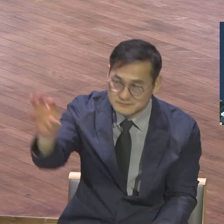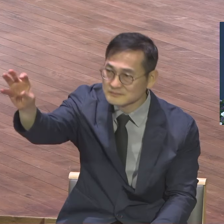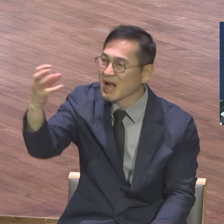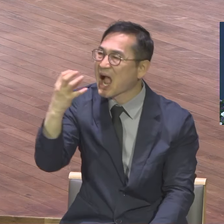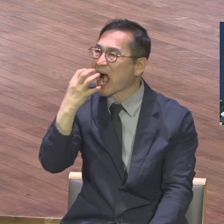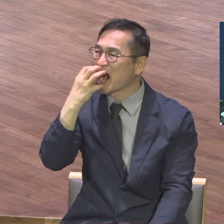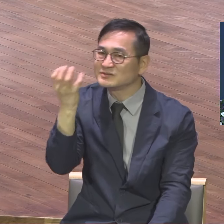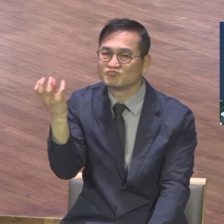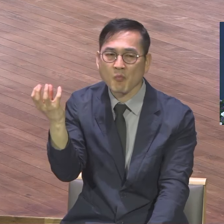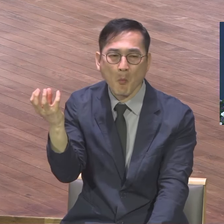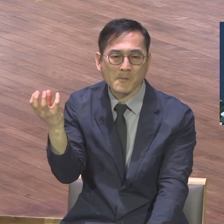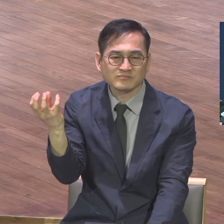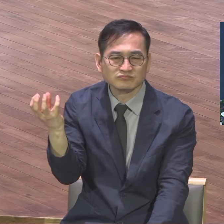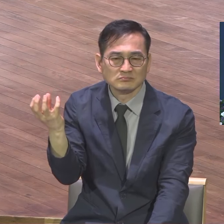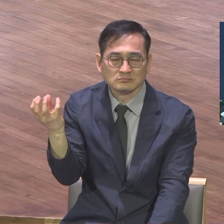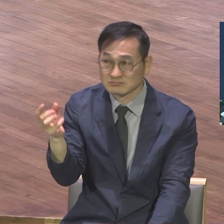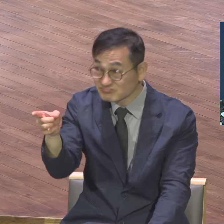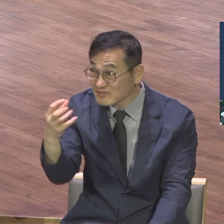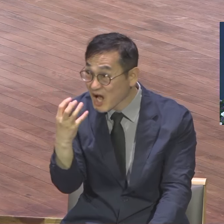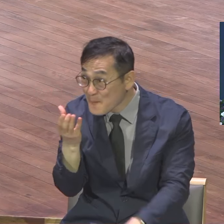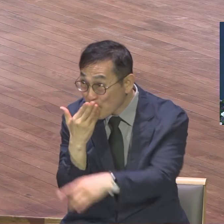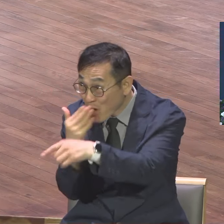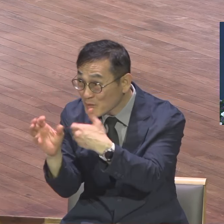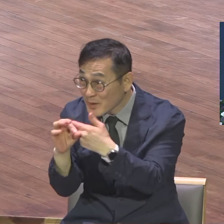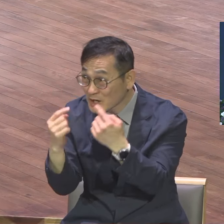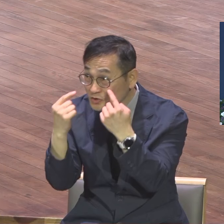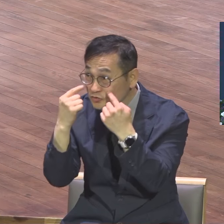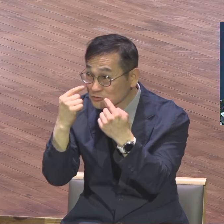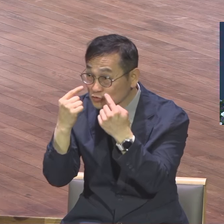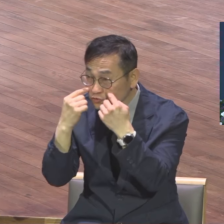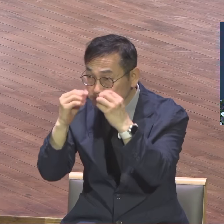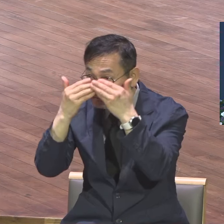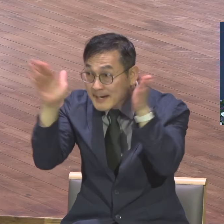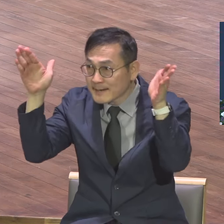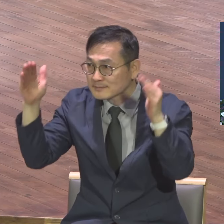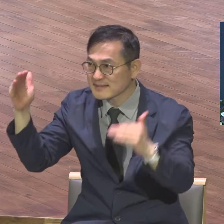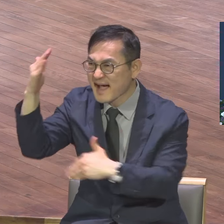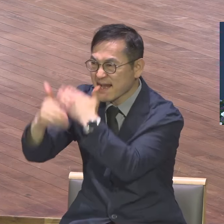만들었어요. 먹어봐. 먹으면 눈 빨개져서 너 하나님처럼 돼.